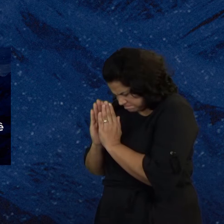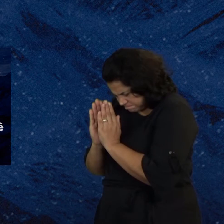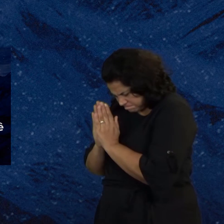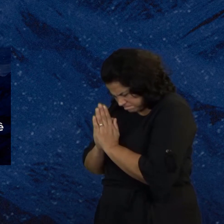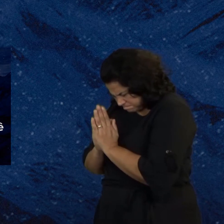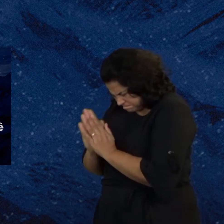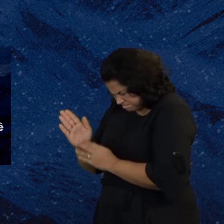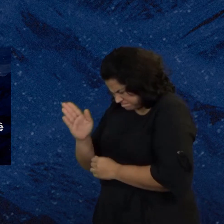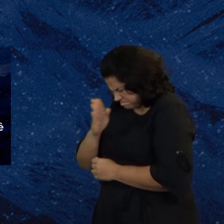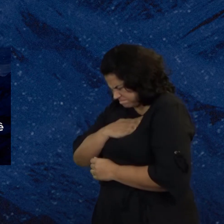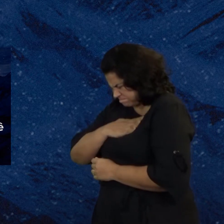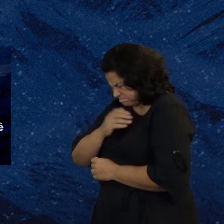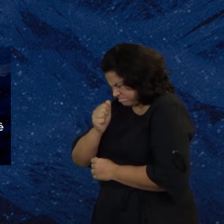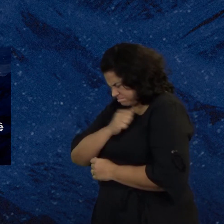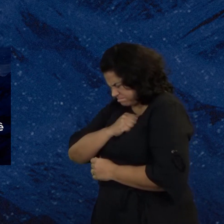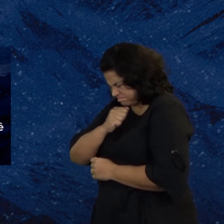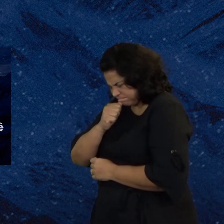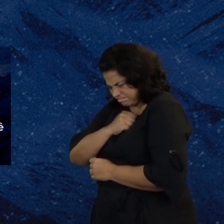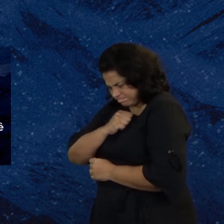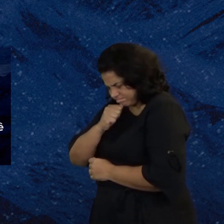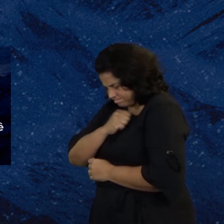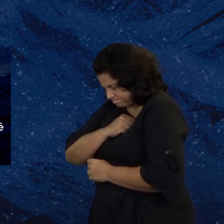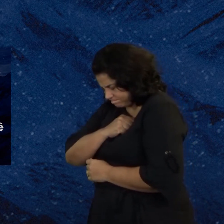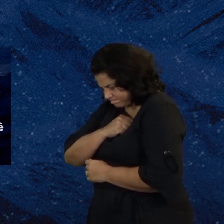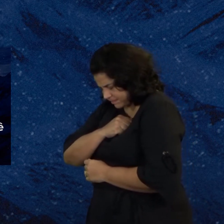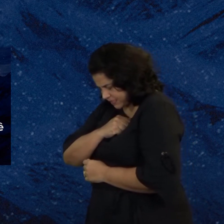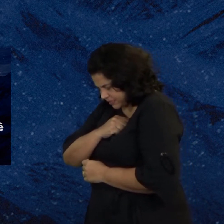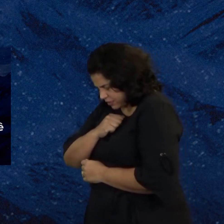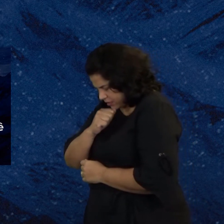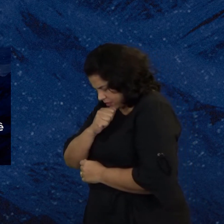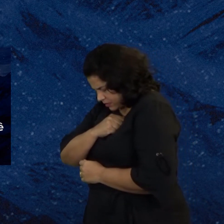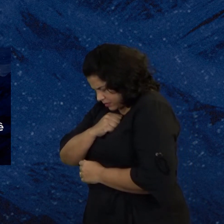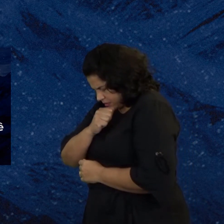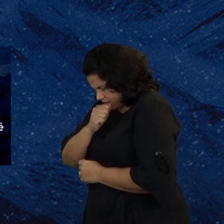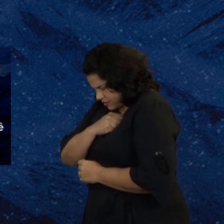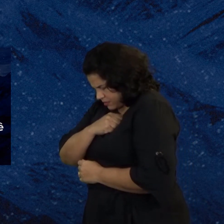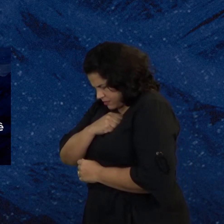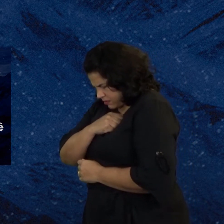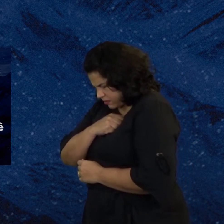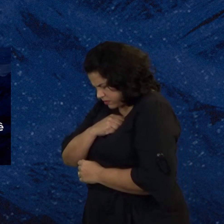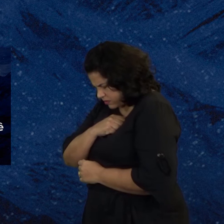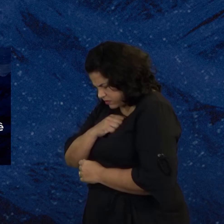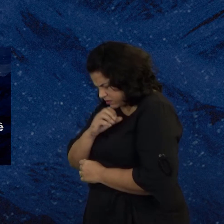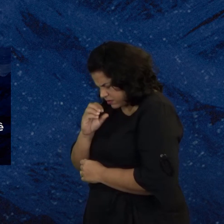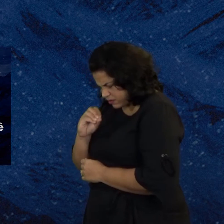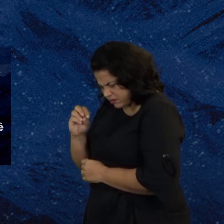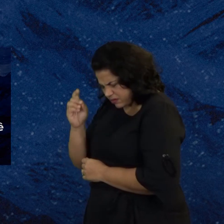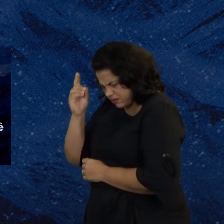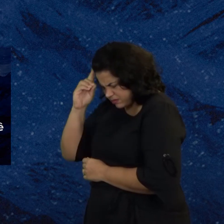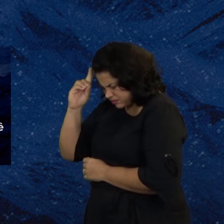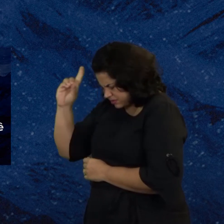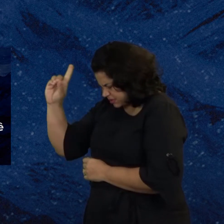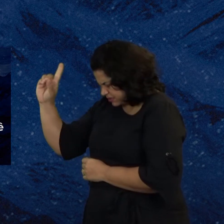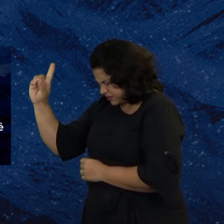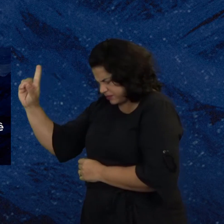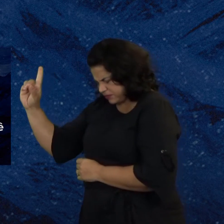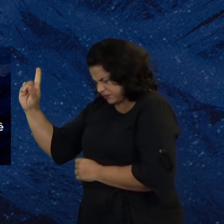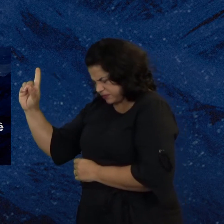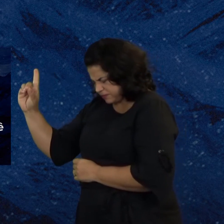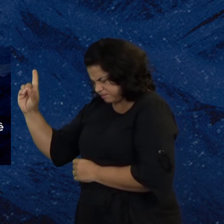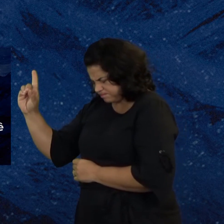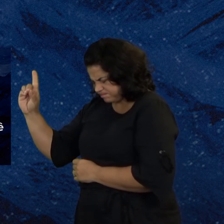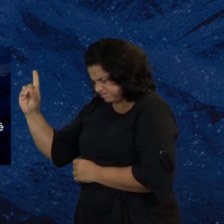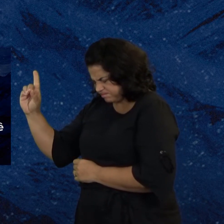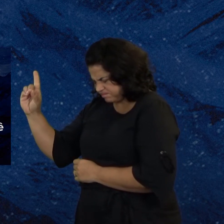mas batia no peito, dizendo: ó Deus,